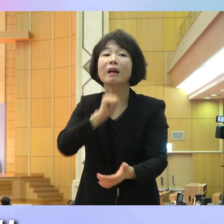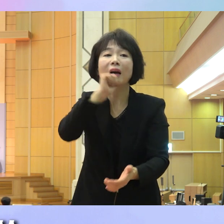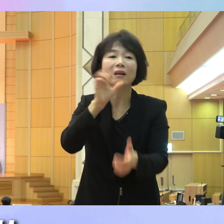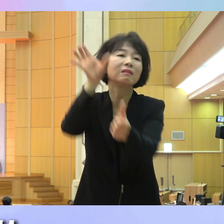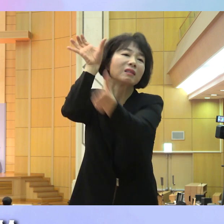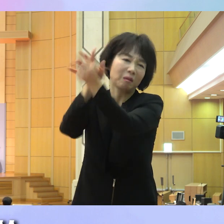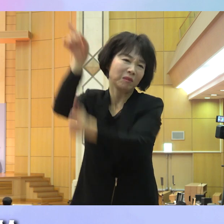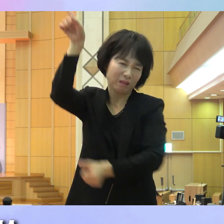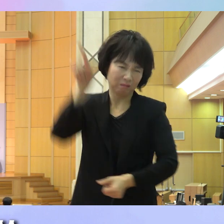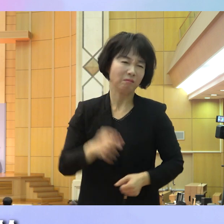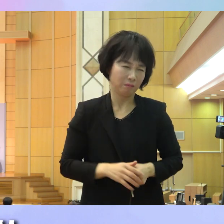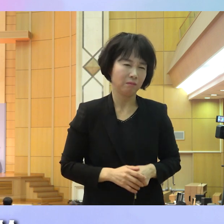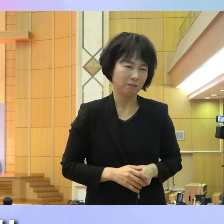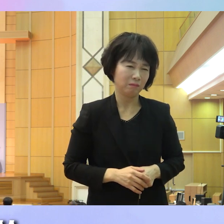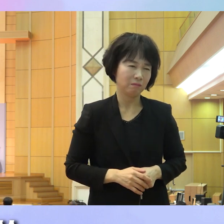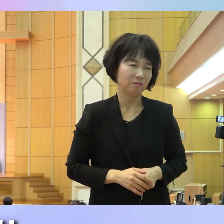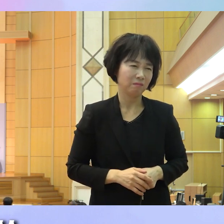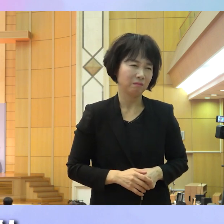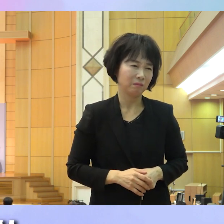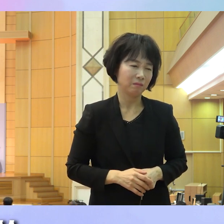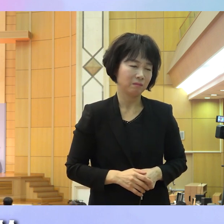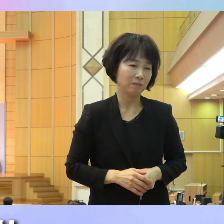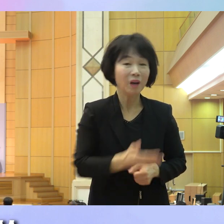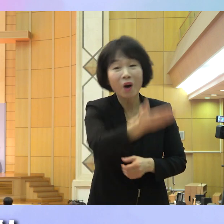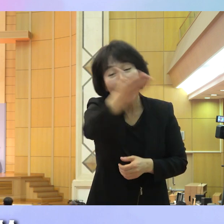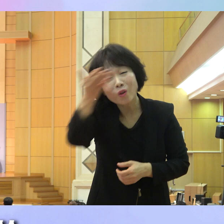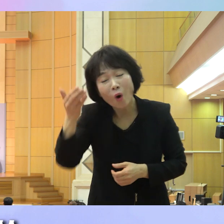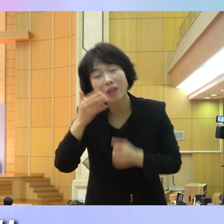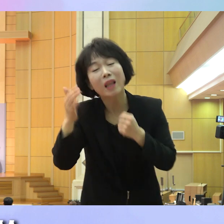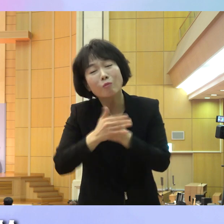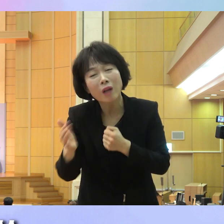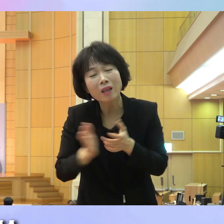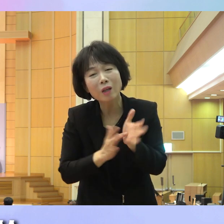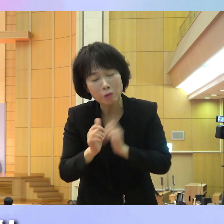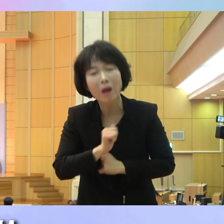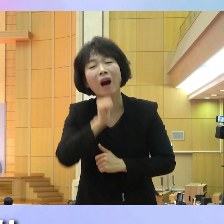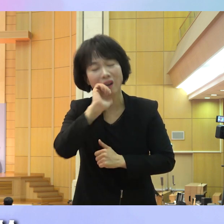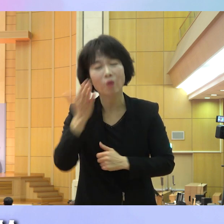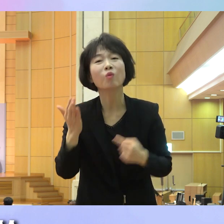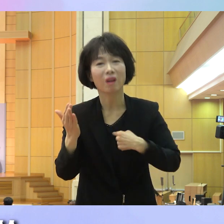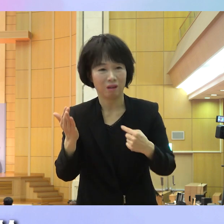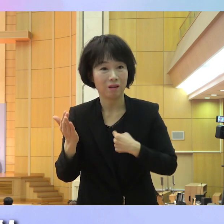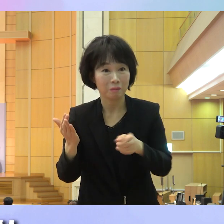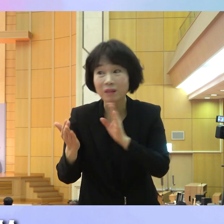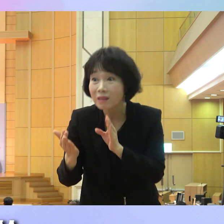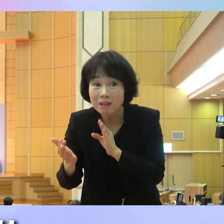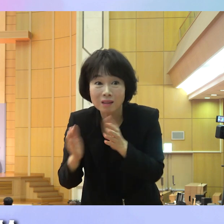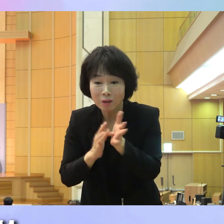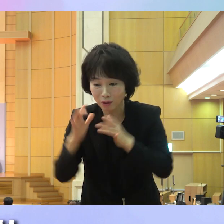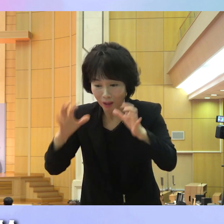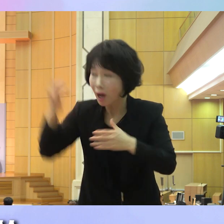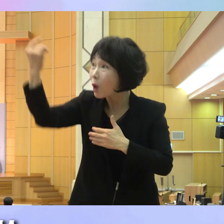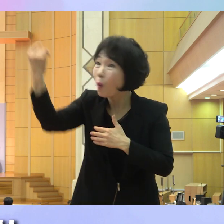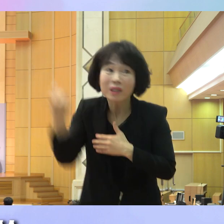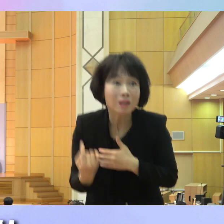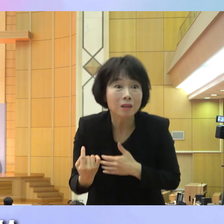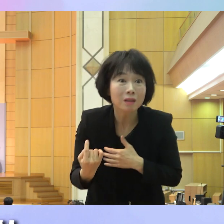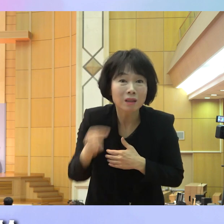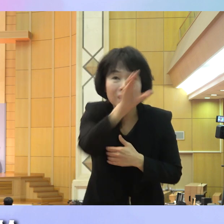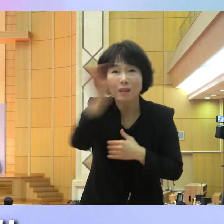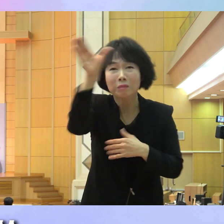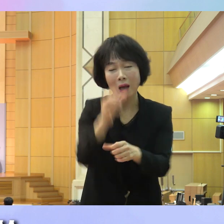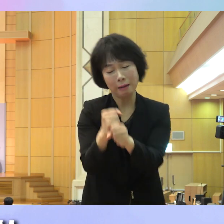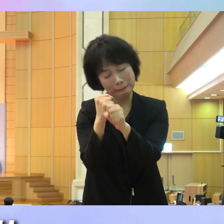그래서 주님께서 너희를 위하여 가난하게 되신 것은 그의 가난함을 위하여, 예수님이 이 땅에 와서 십자가 지실